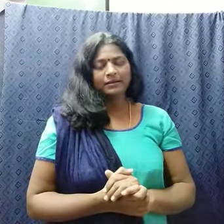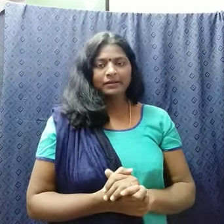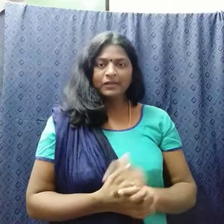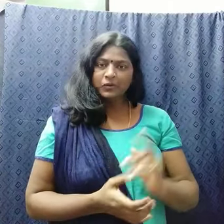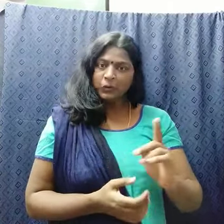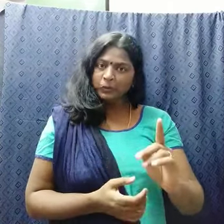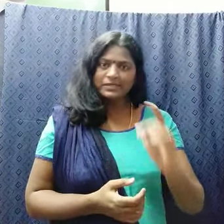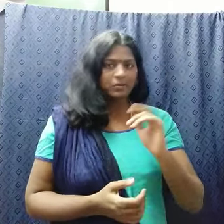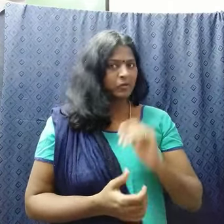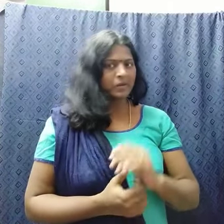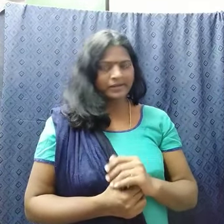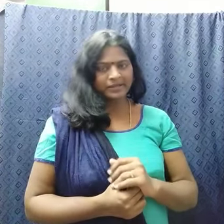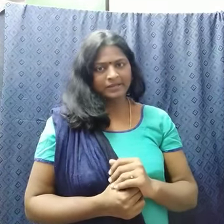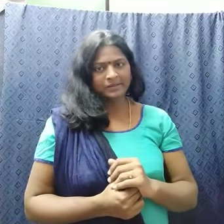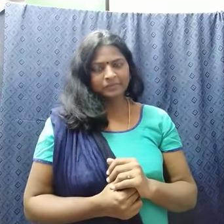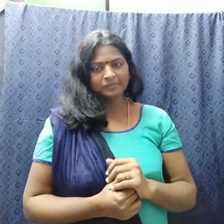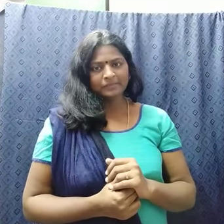ஒரு உண்மை சம்பவம் அடங்கியிருக்கு.